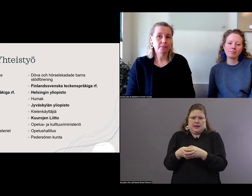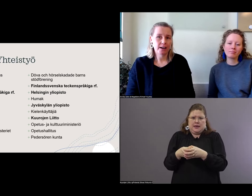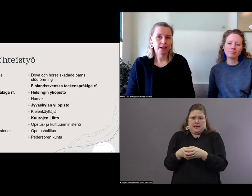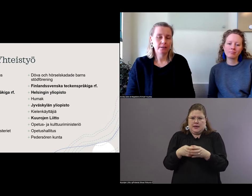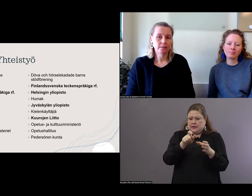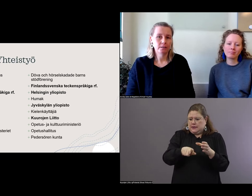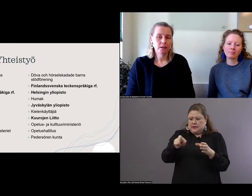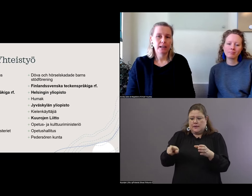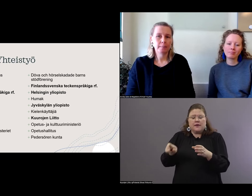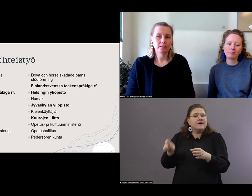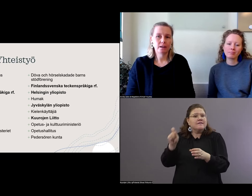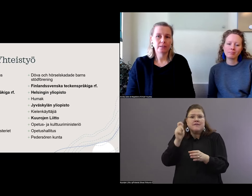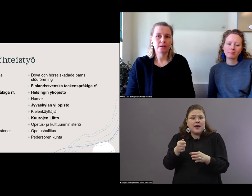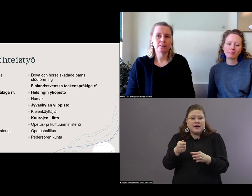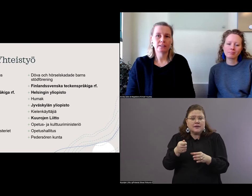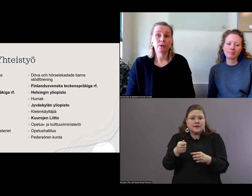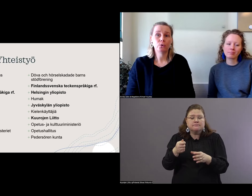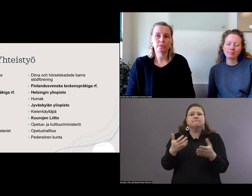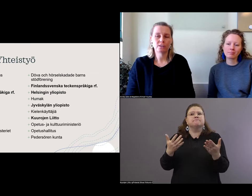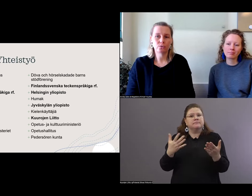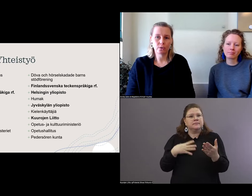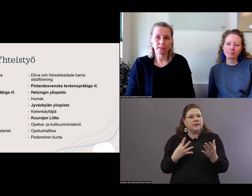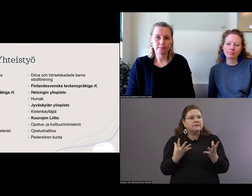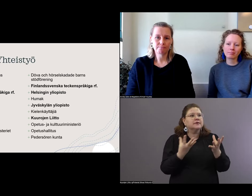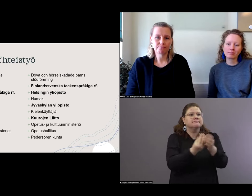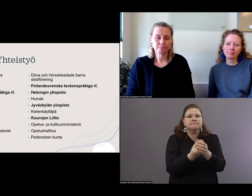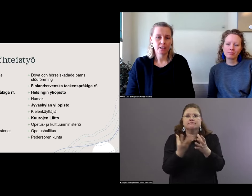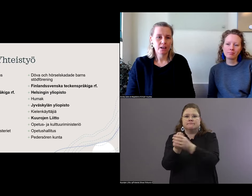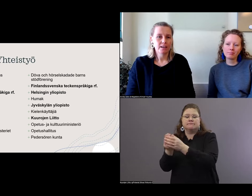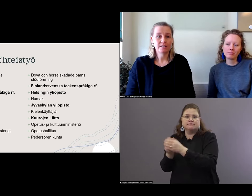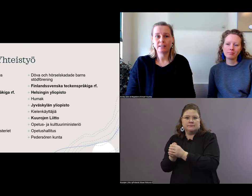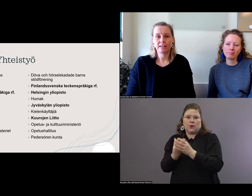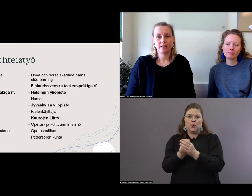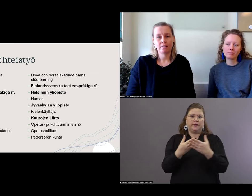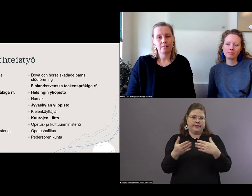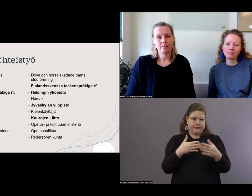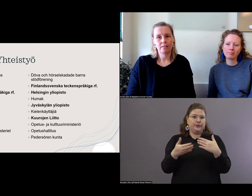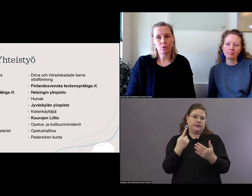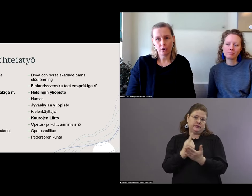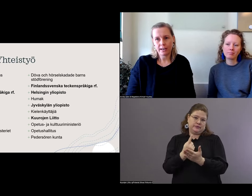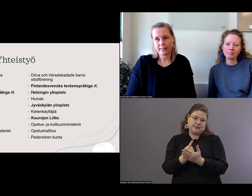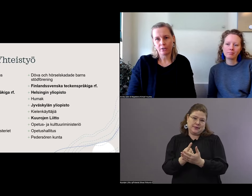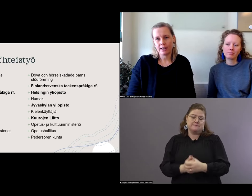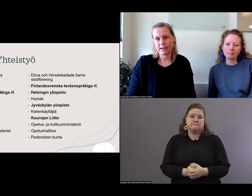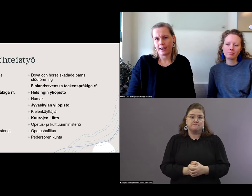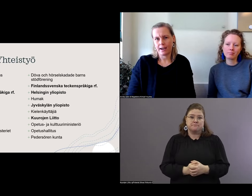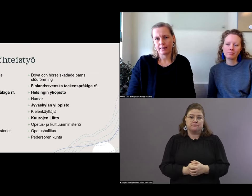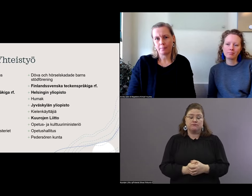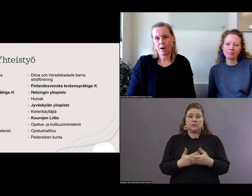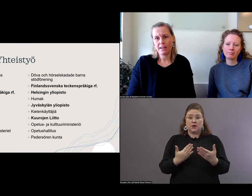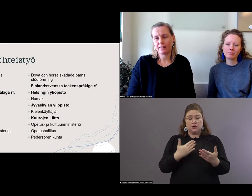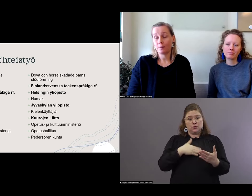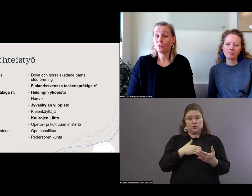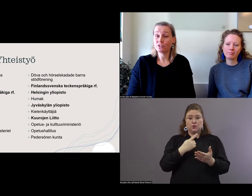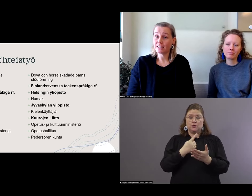tekijöitä on aika vähän. Eli me tarvitaan sitä yhteistyötä. Ja sen takia koin, että on tärkeää,